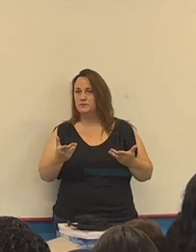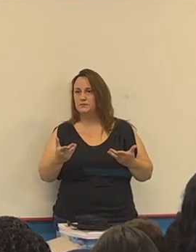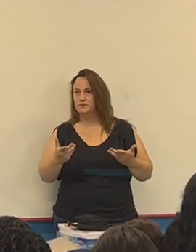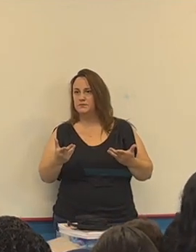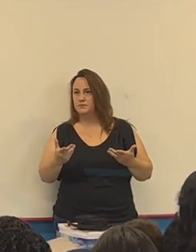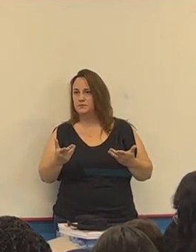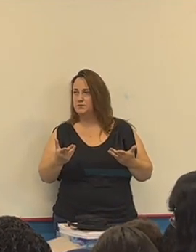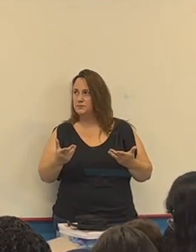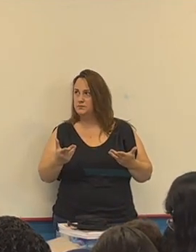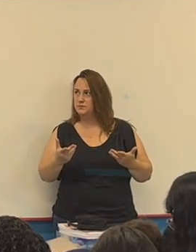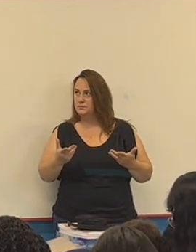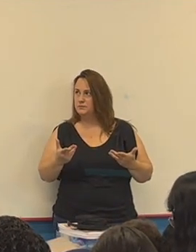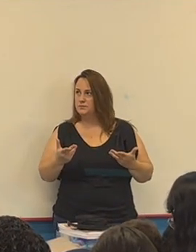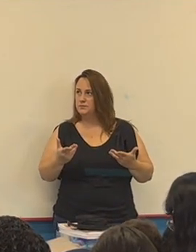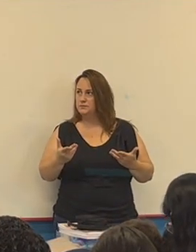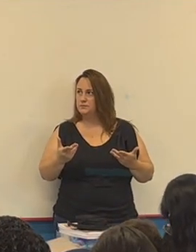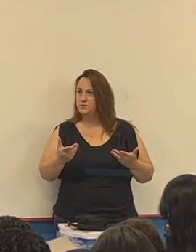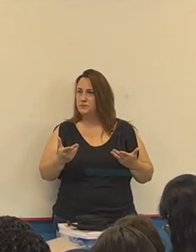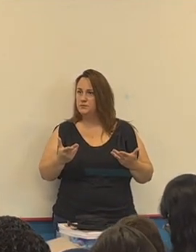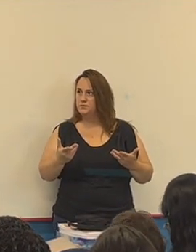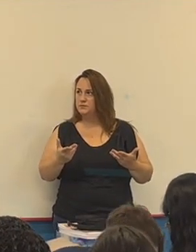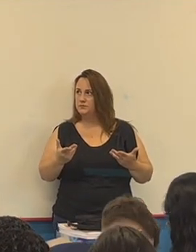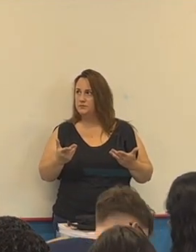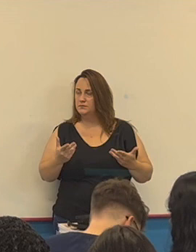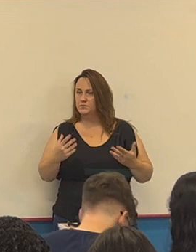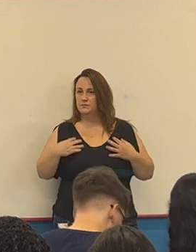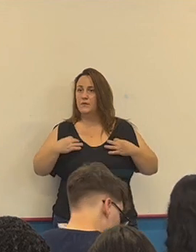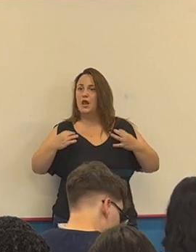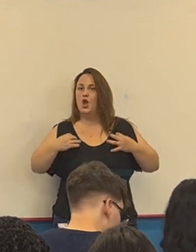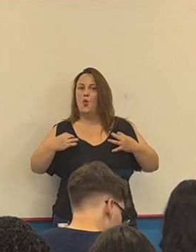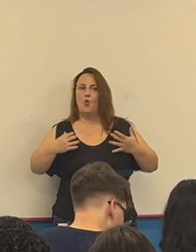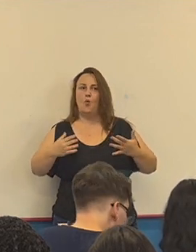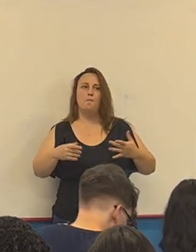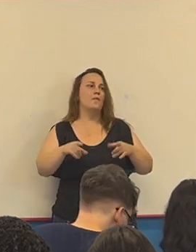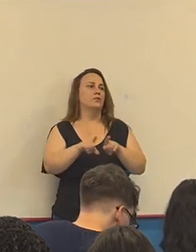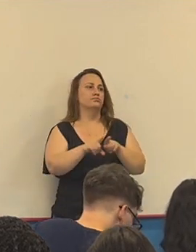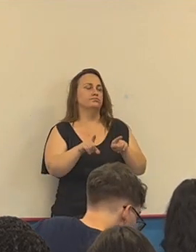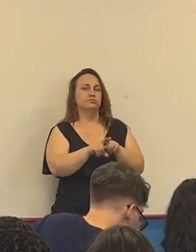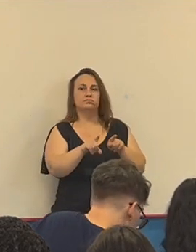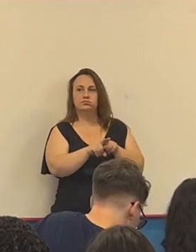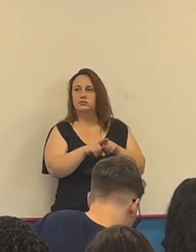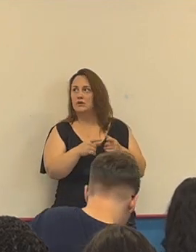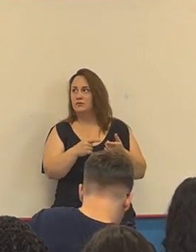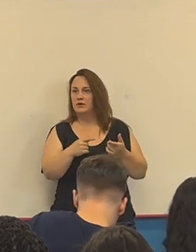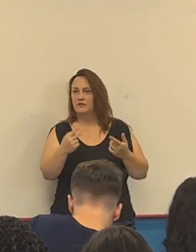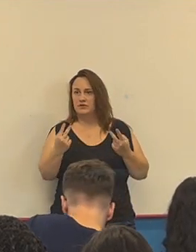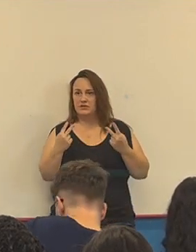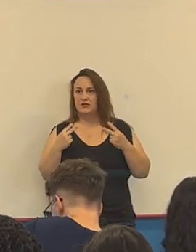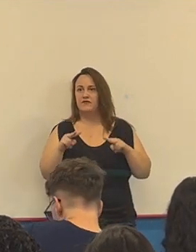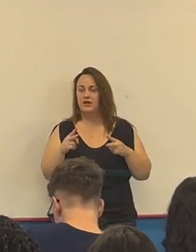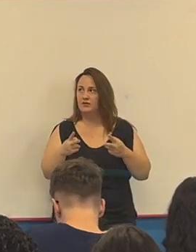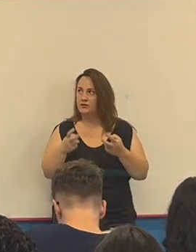orixá, e a própria vestimenta dele, rapidamente